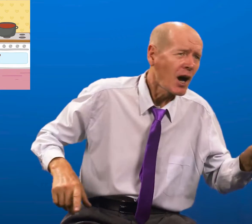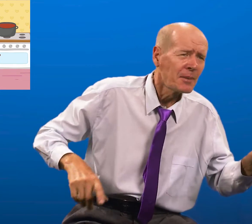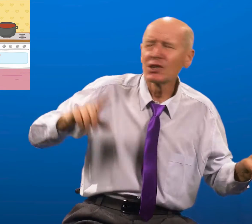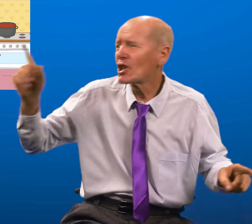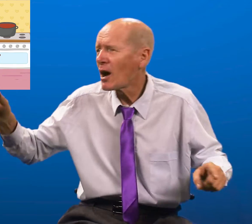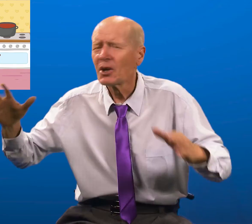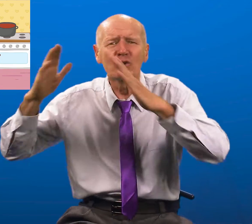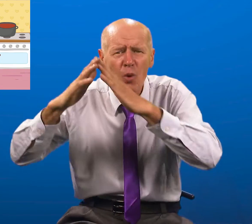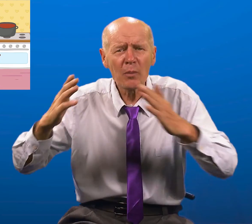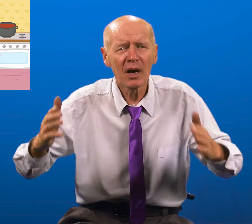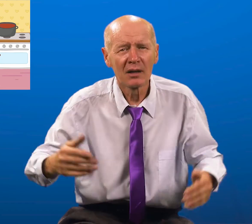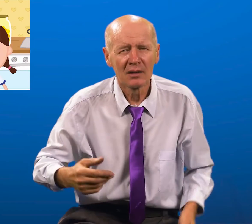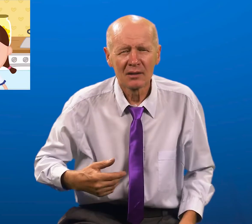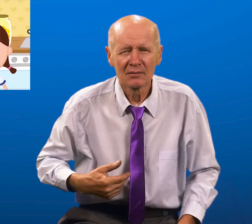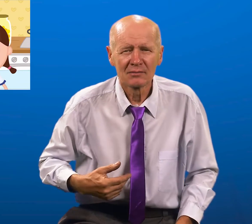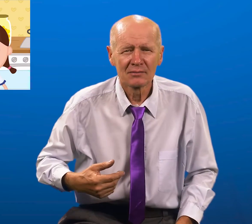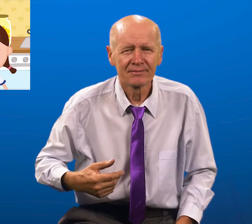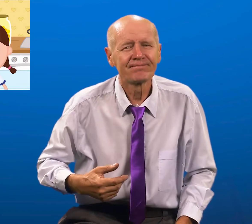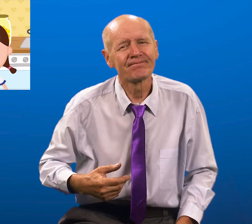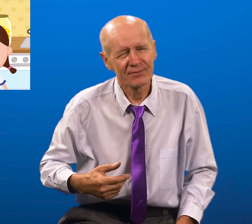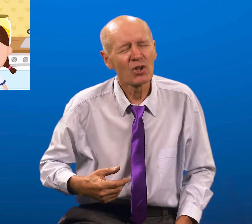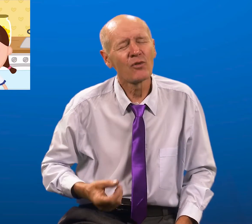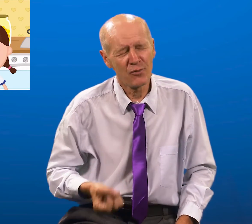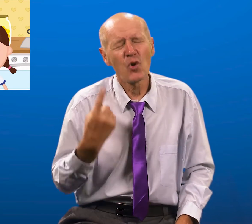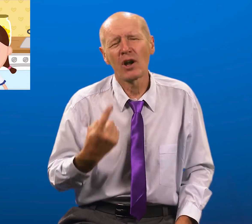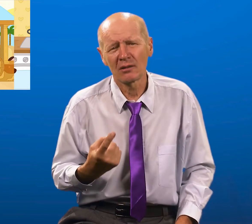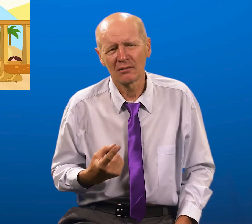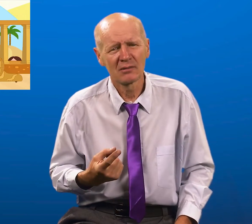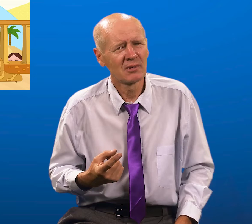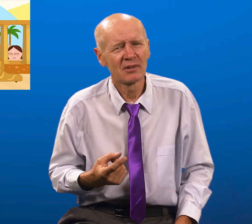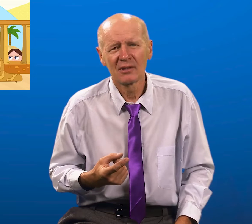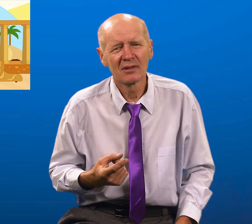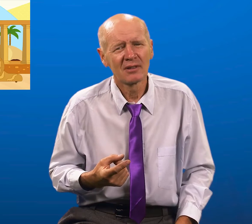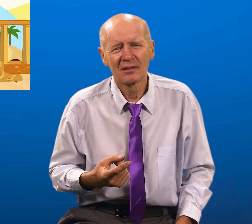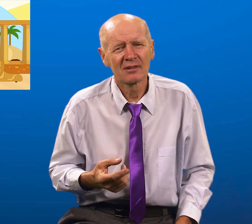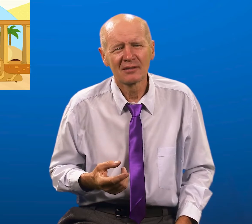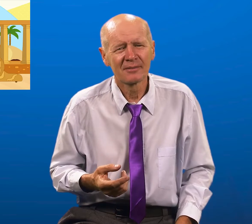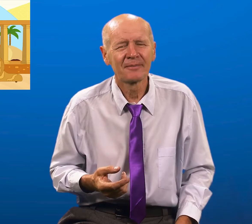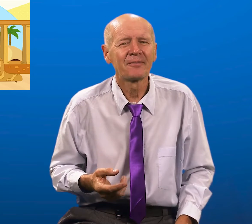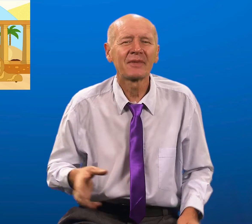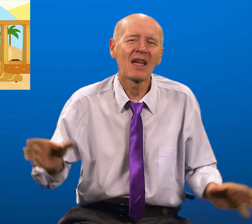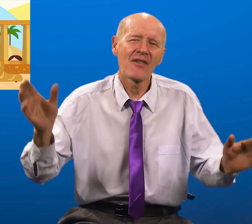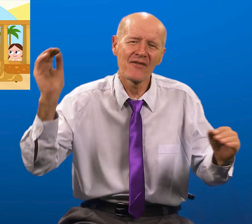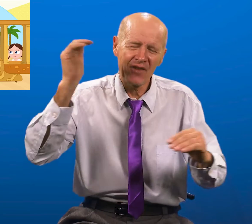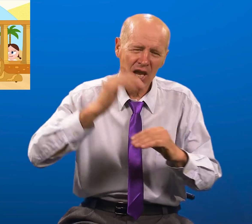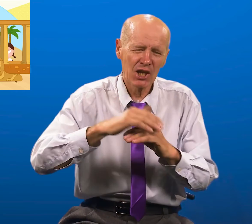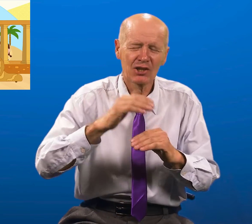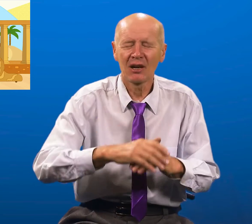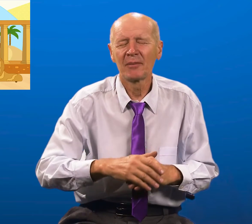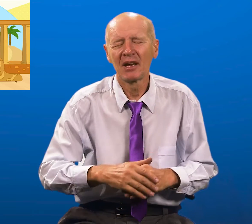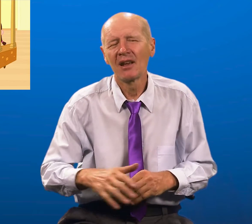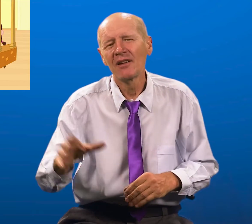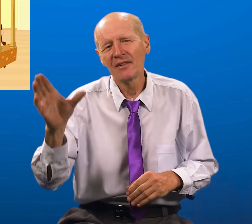искала дома. Ясно. Ребятам это не понравится. А вечером уже все забыли и